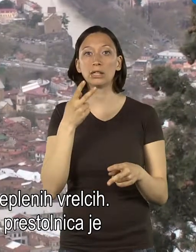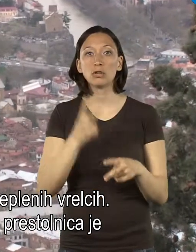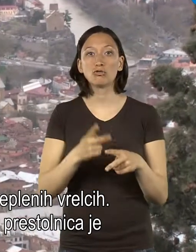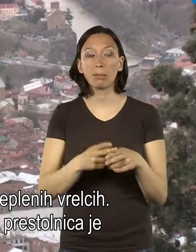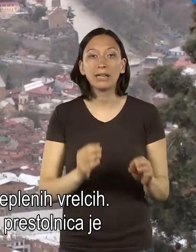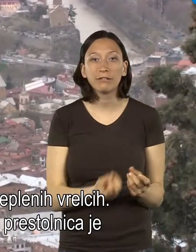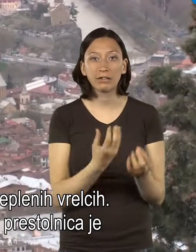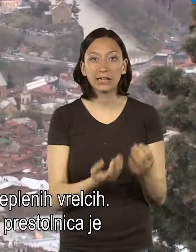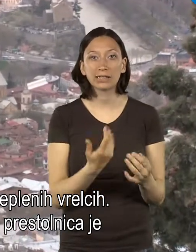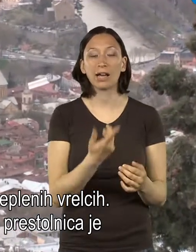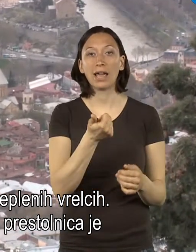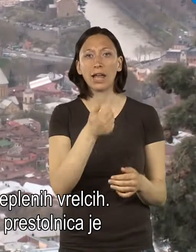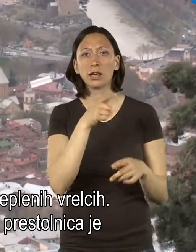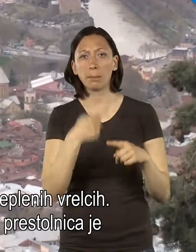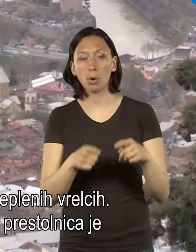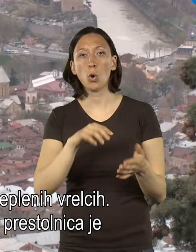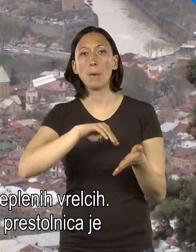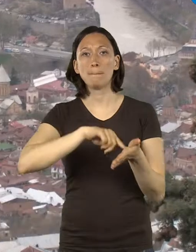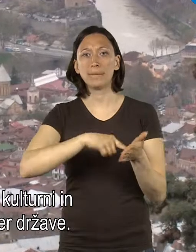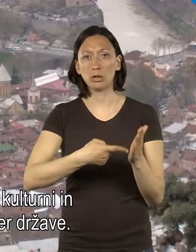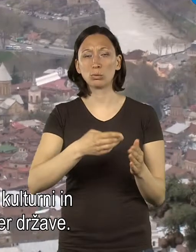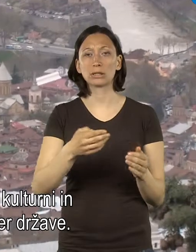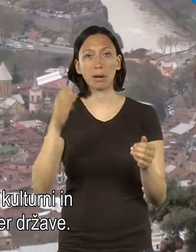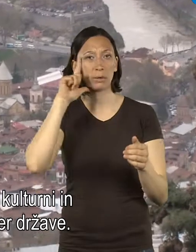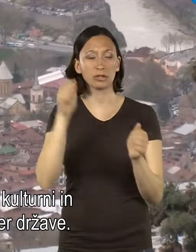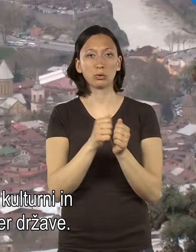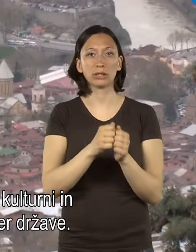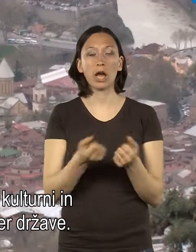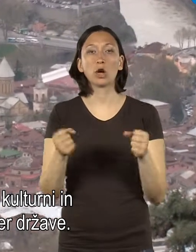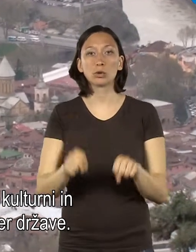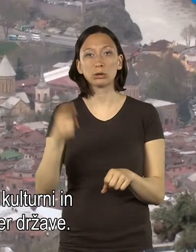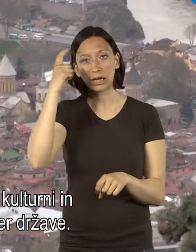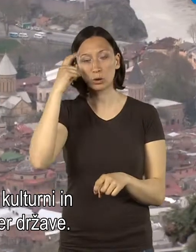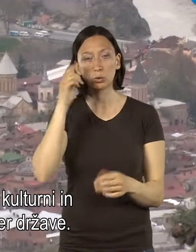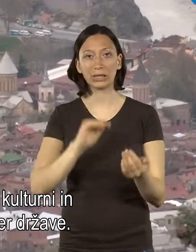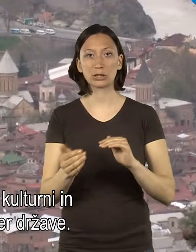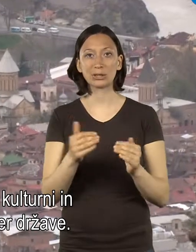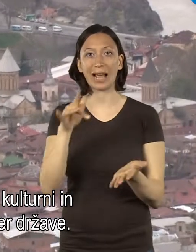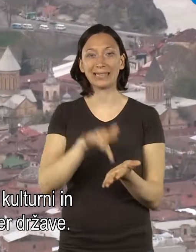Ta 1,5 milijonska prestolnica je gospodarski, kulturni in socialni center države.